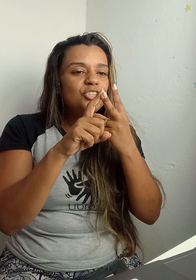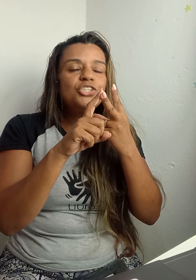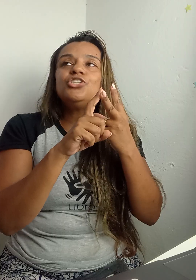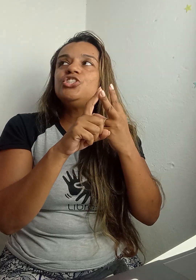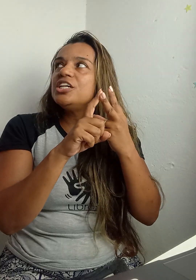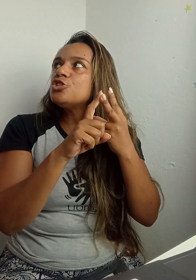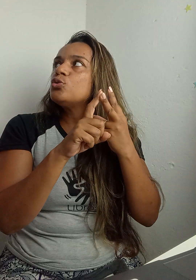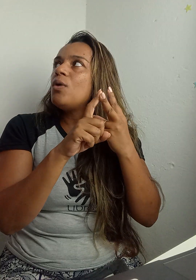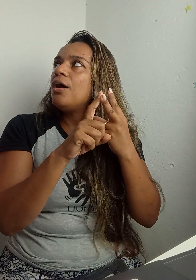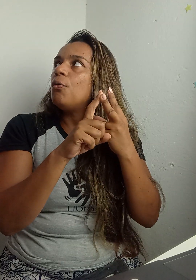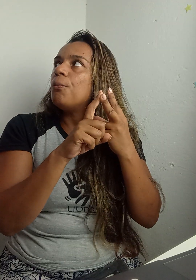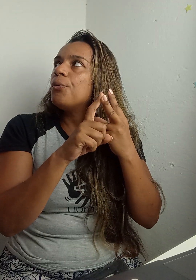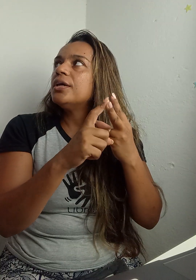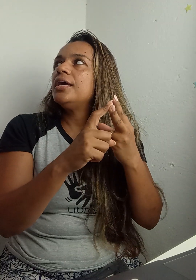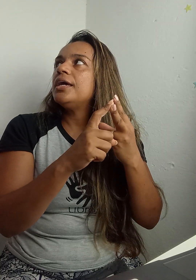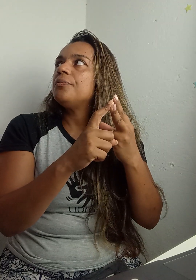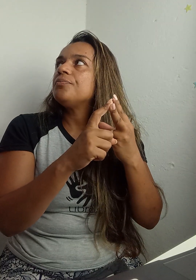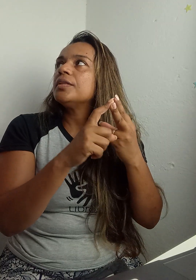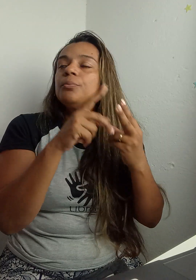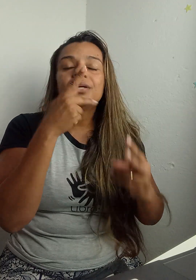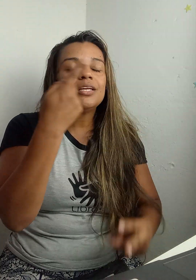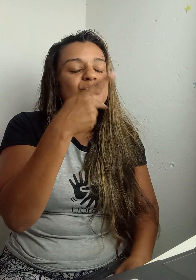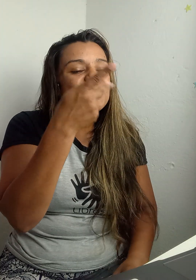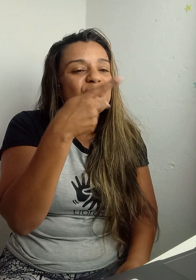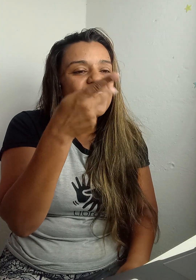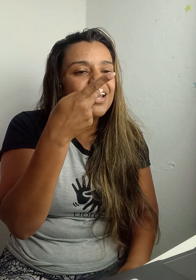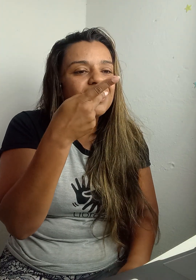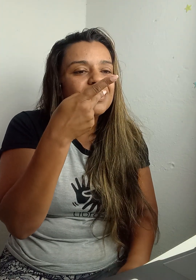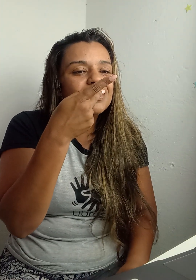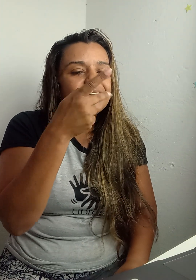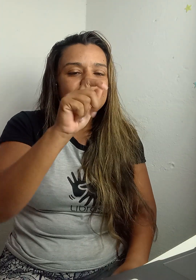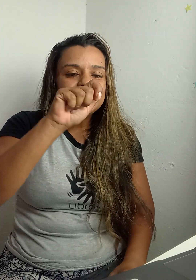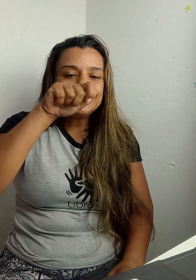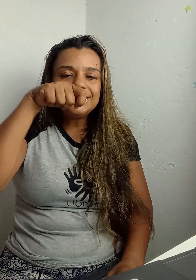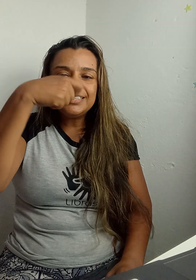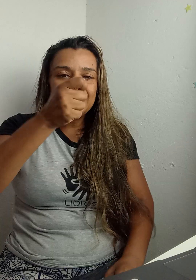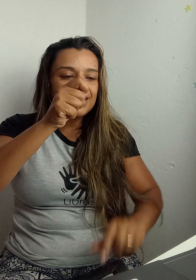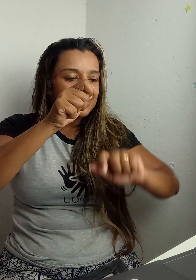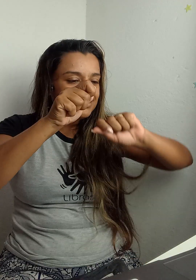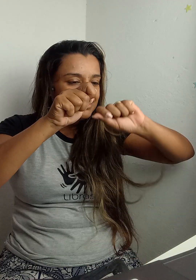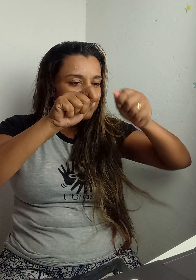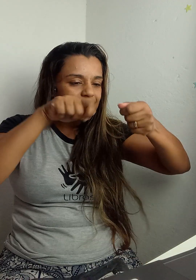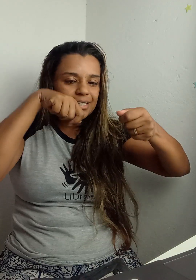Modalidade gestual. Por quê? Porque não se fala. Sinais, sinais,